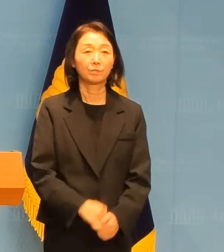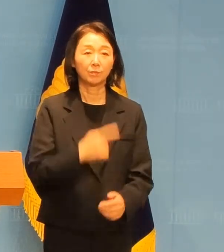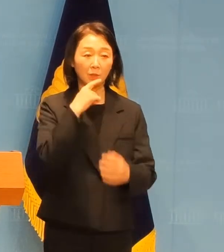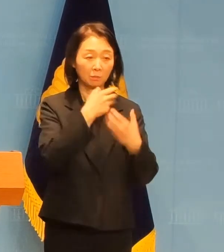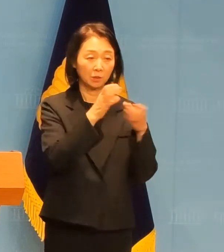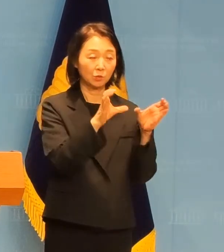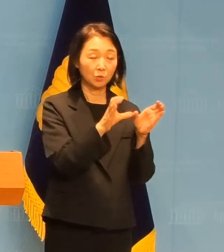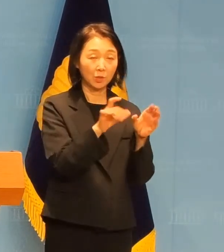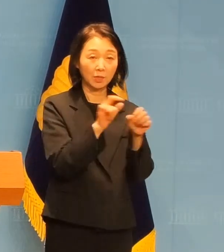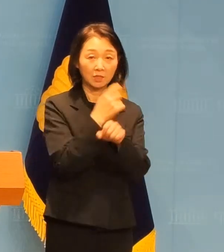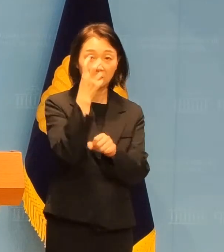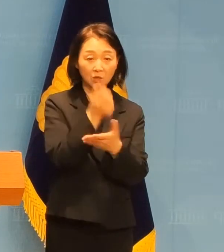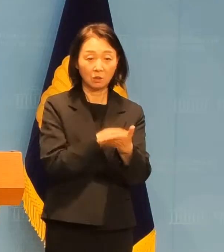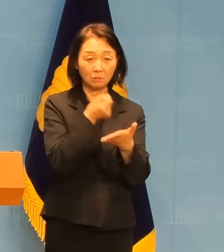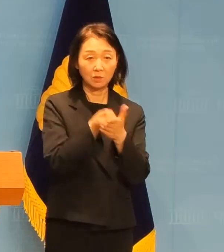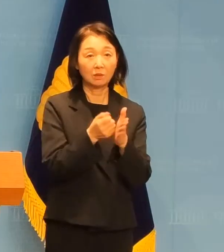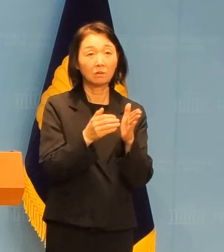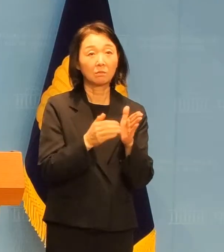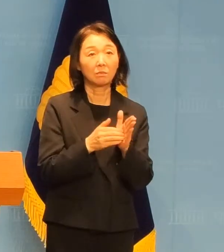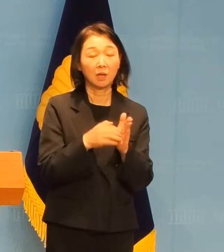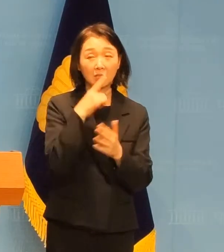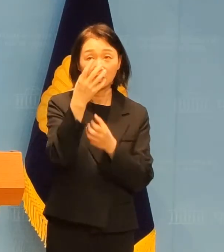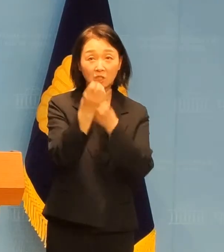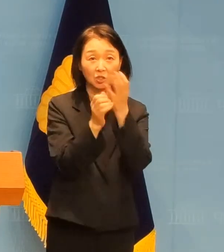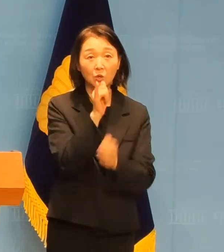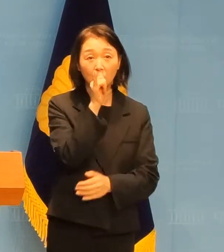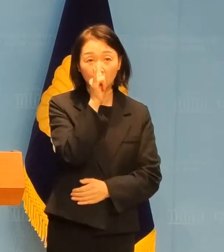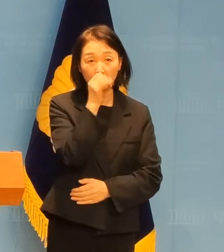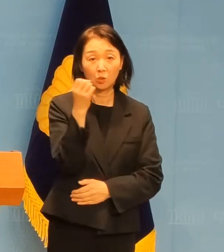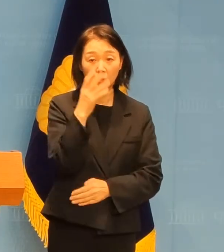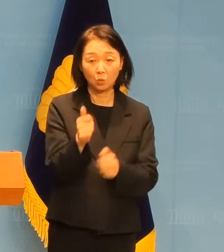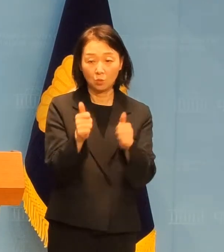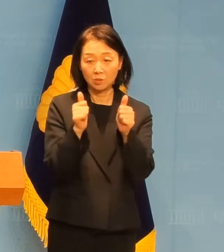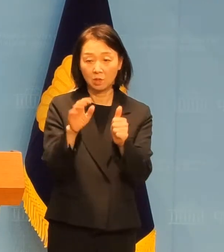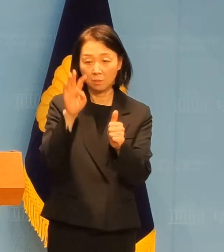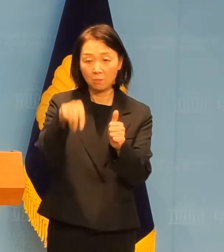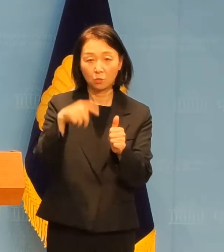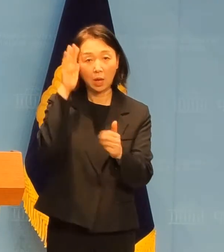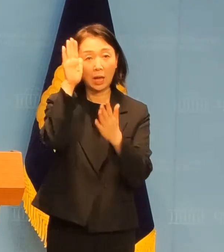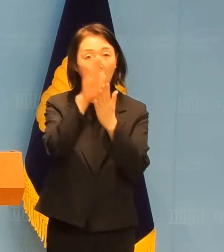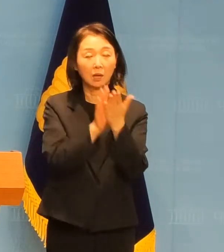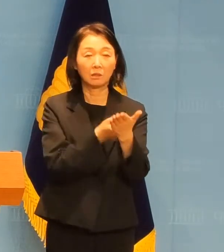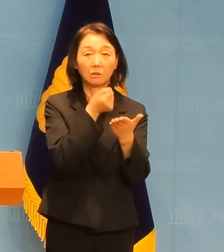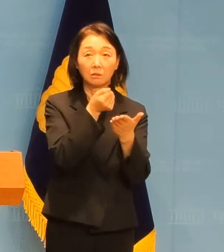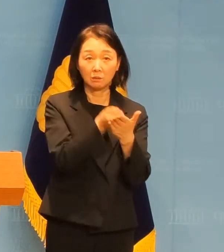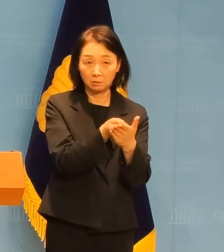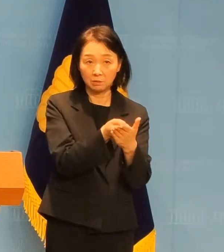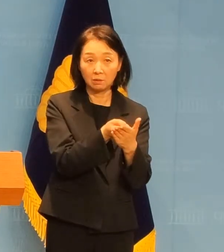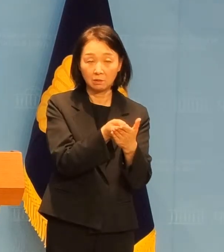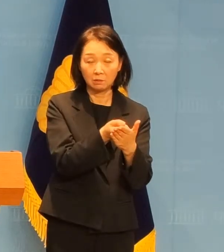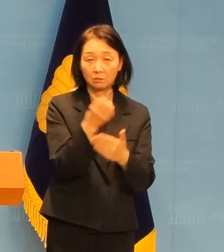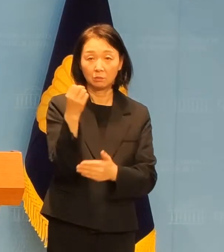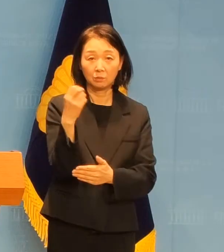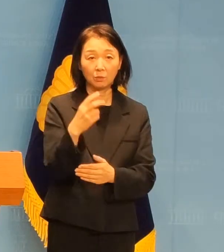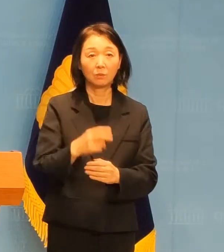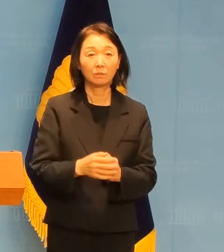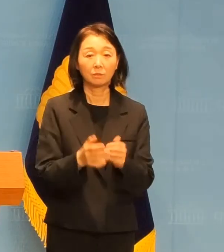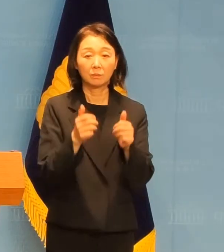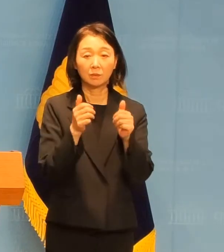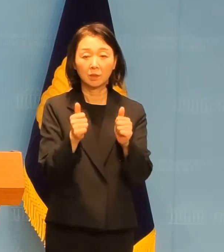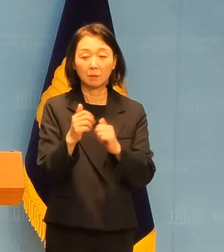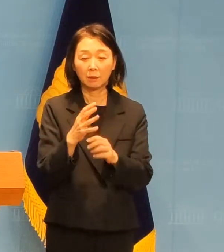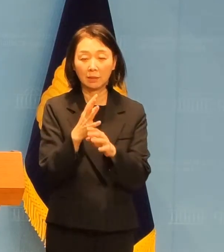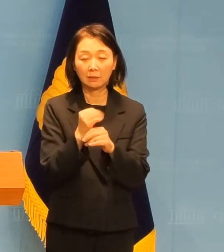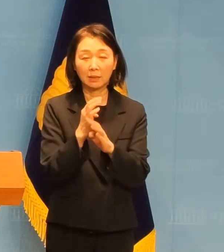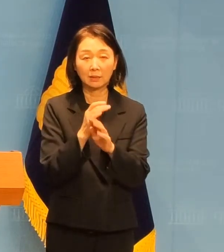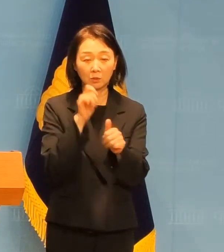민주당이 특검도 정하고 증언도 하고 재판부도 정합니다. 심지어는 재판 일정도